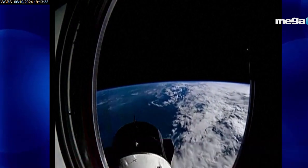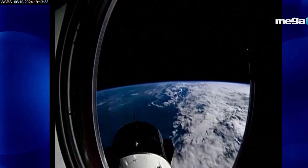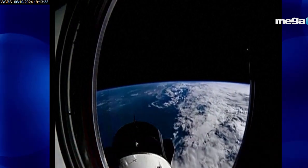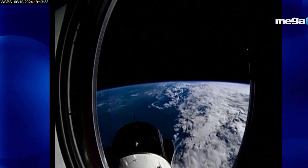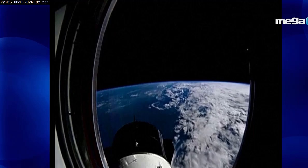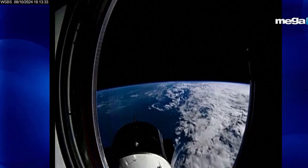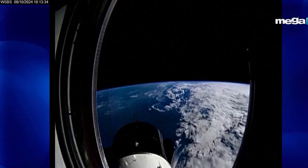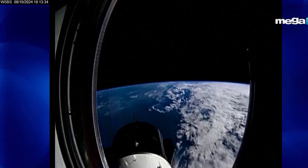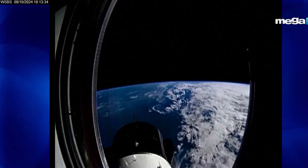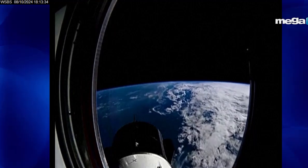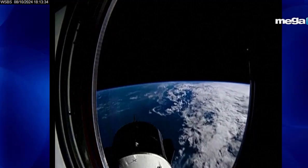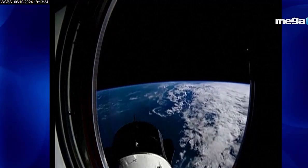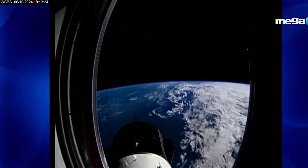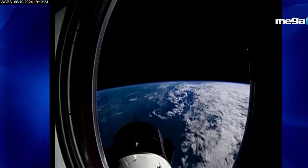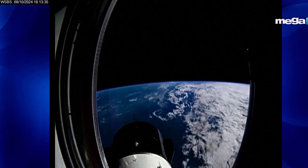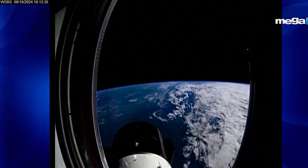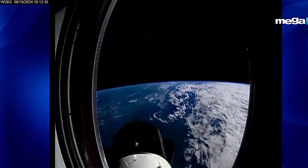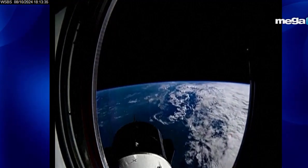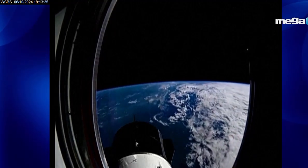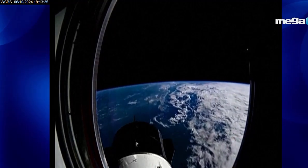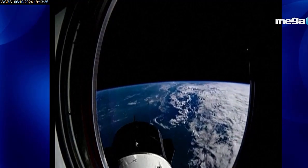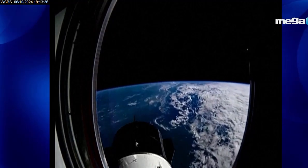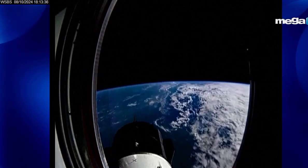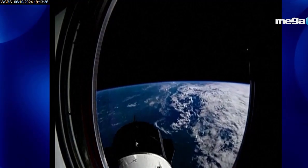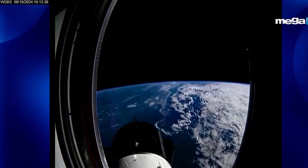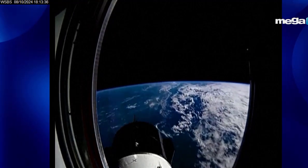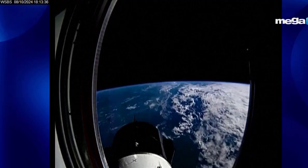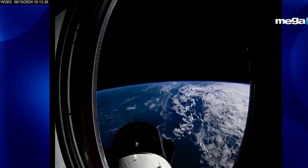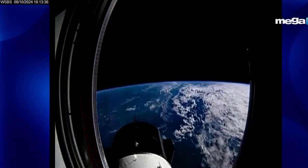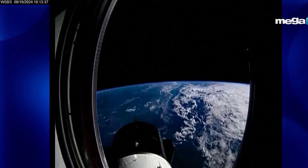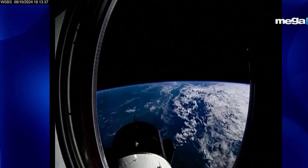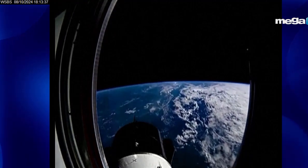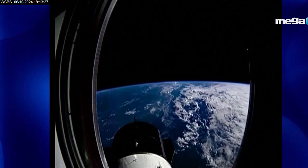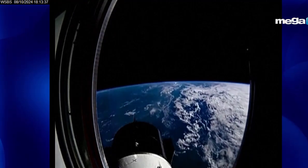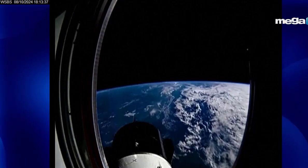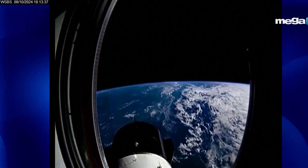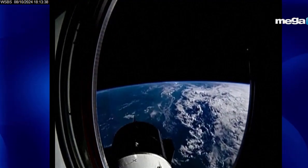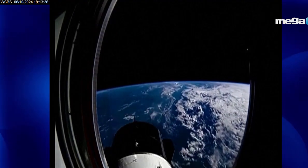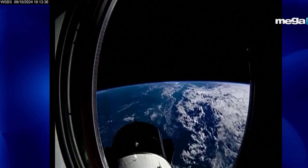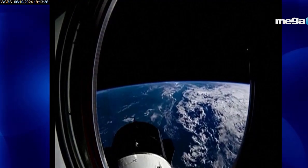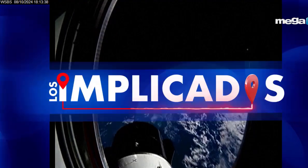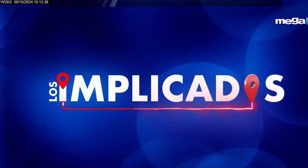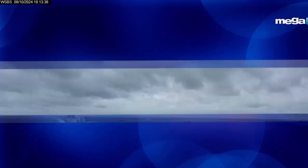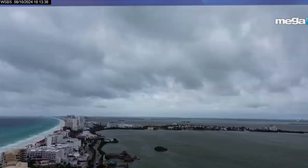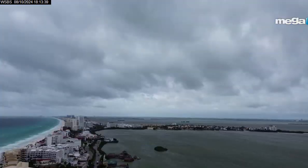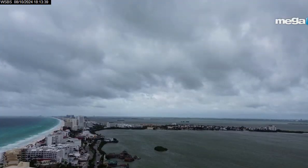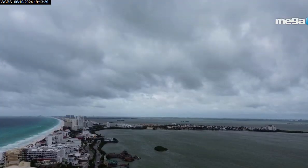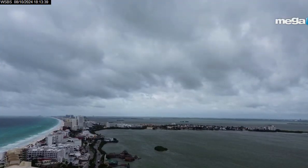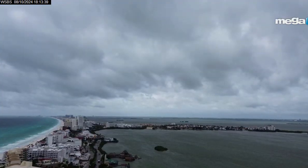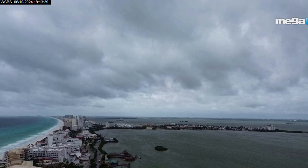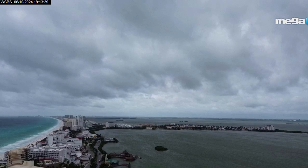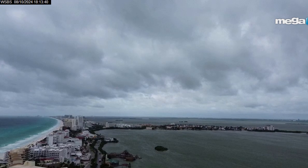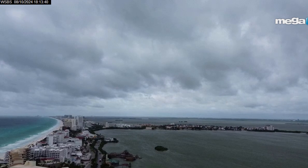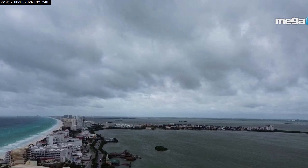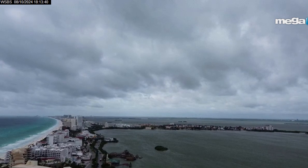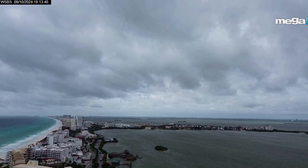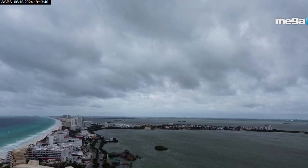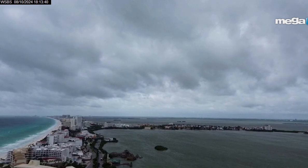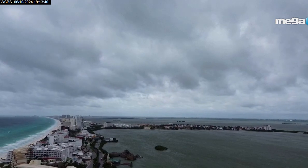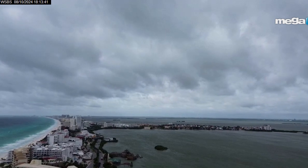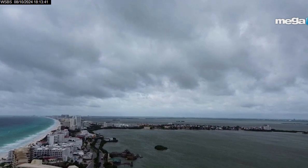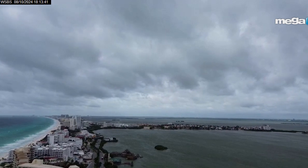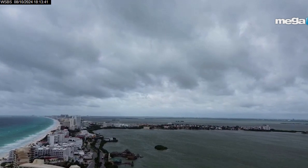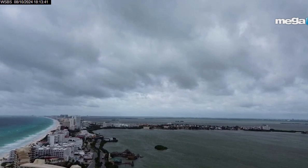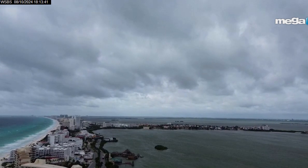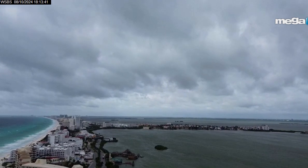totalidad capturado a través de la ventana de la nave Dragon Endeavour. El huracán Milton se acercó peligrosamente a las costas